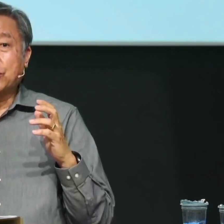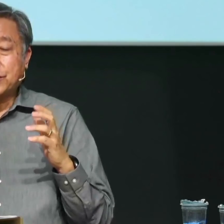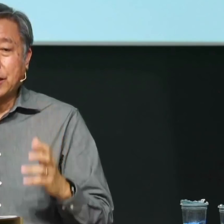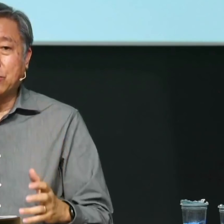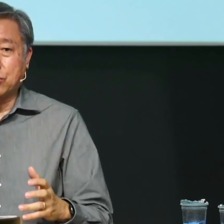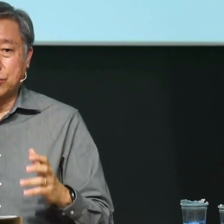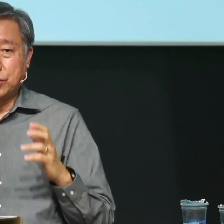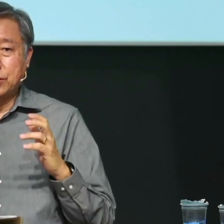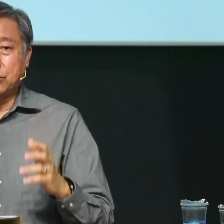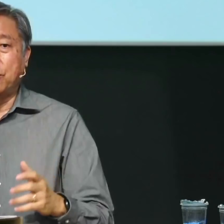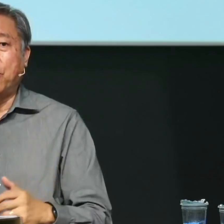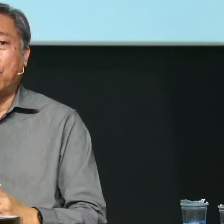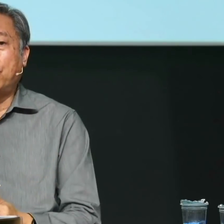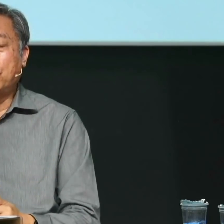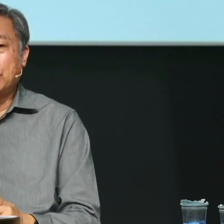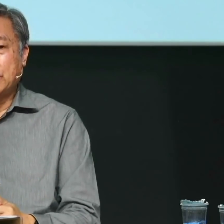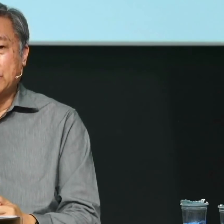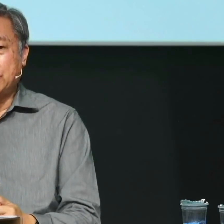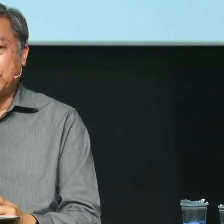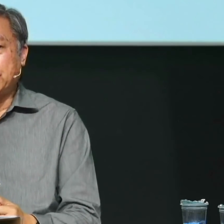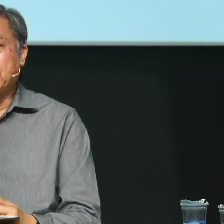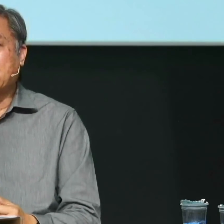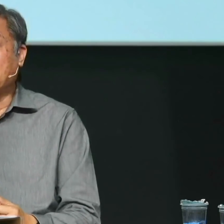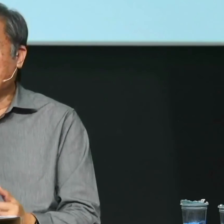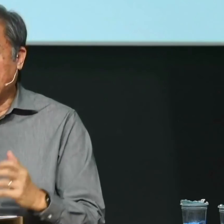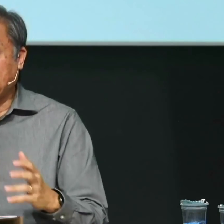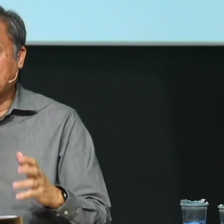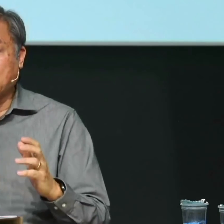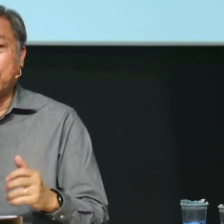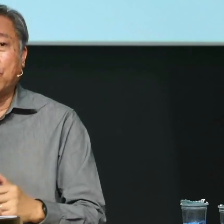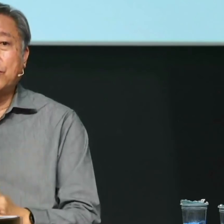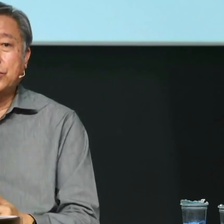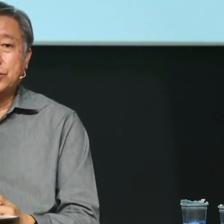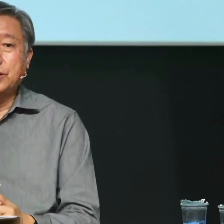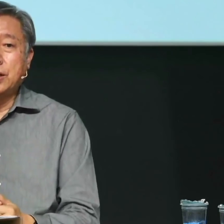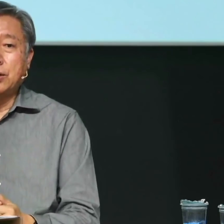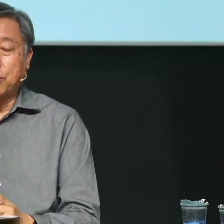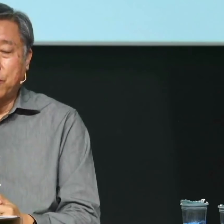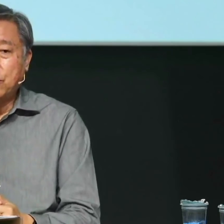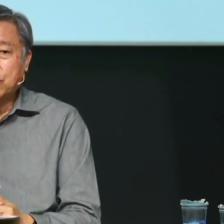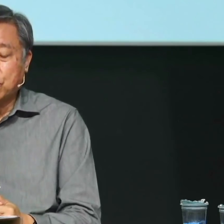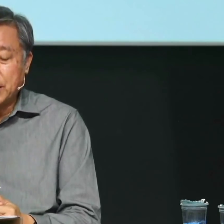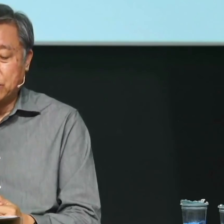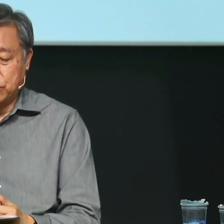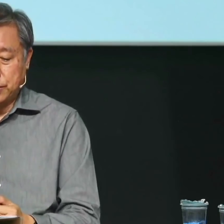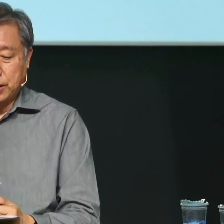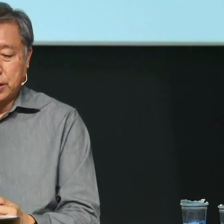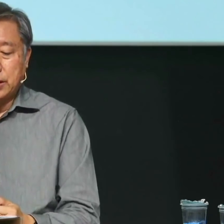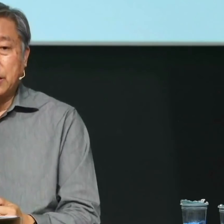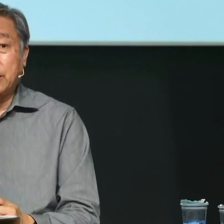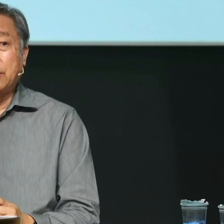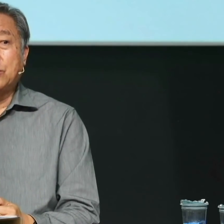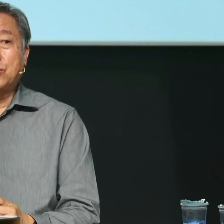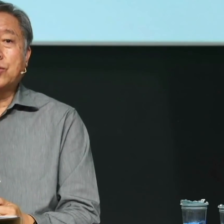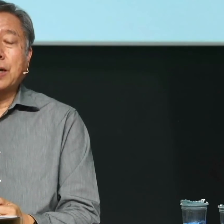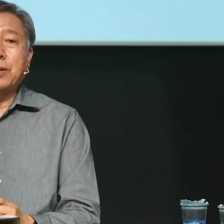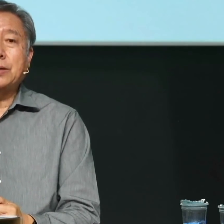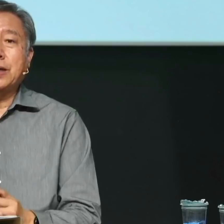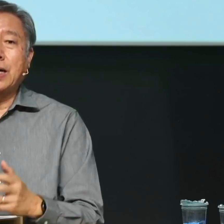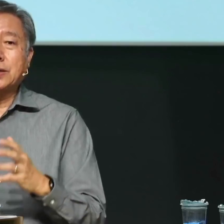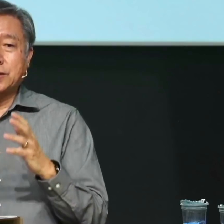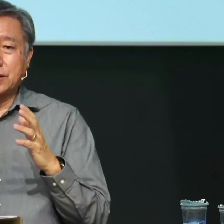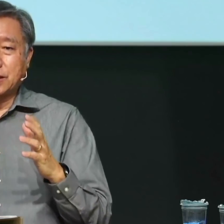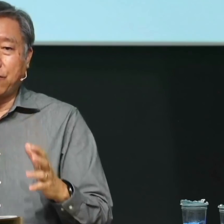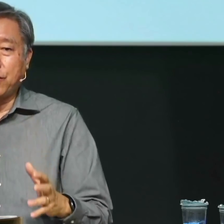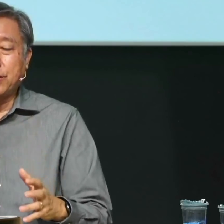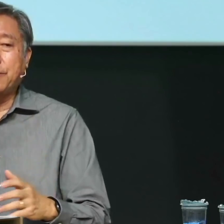período santo do povo consagrado do povo muçulmano. E justamente